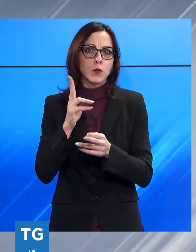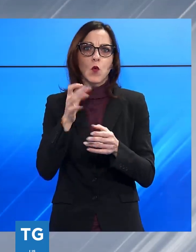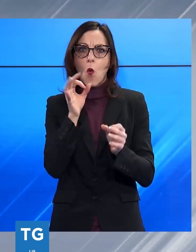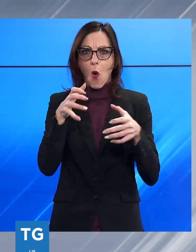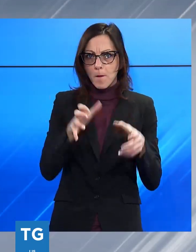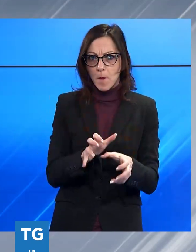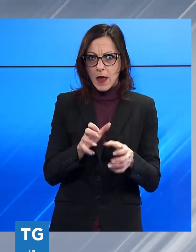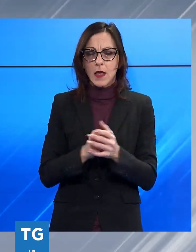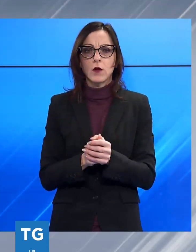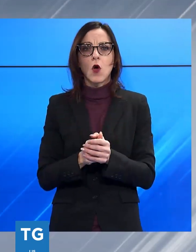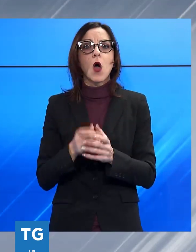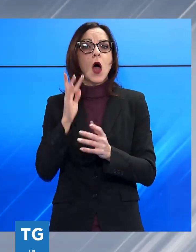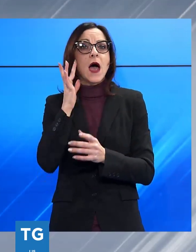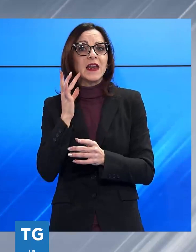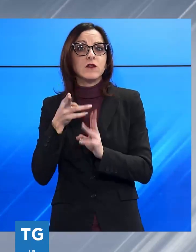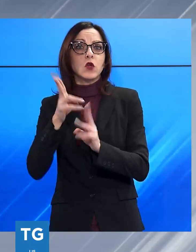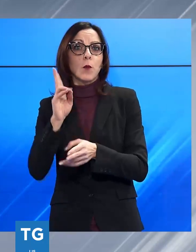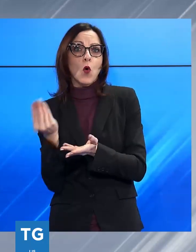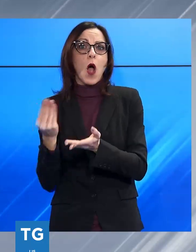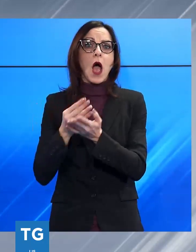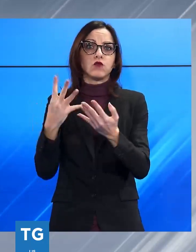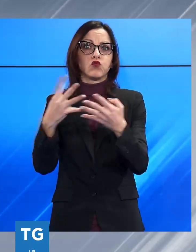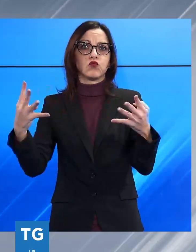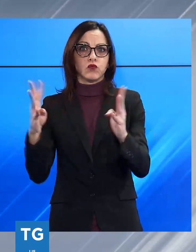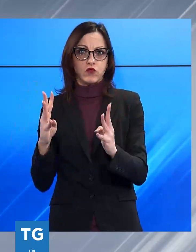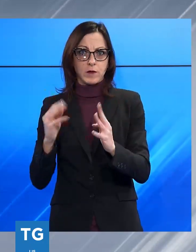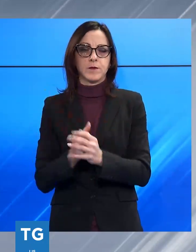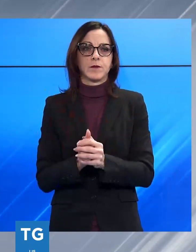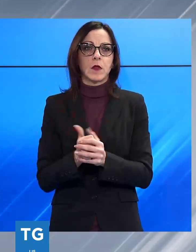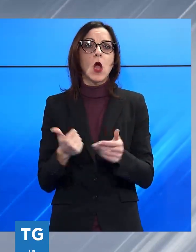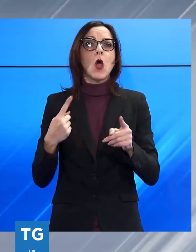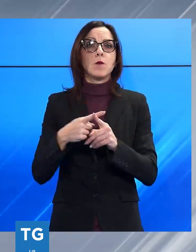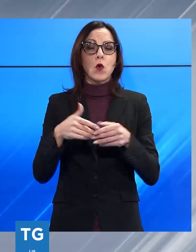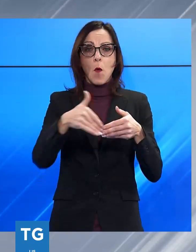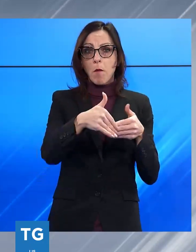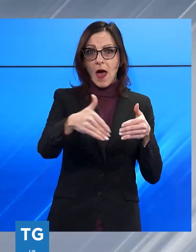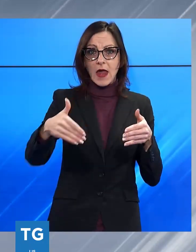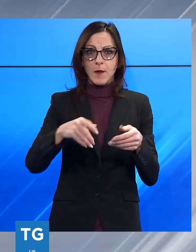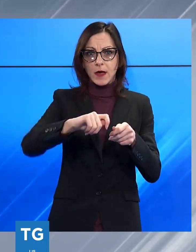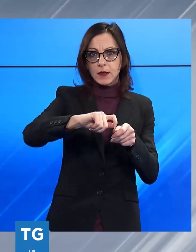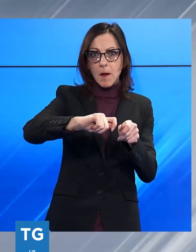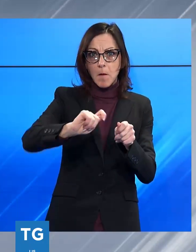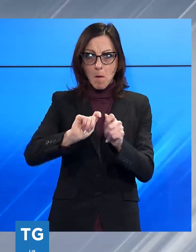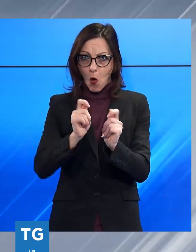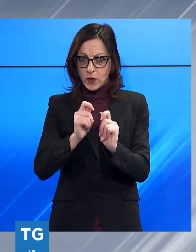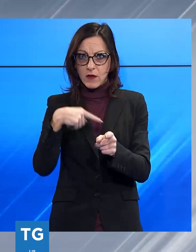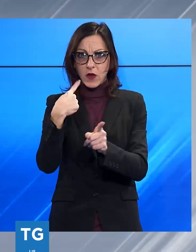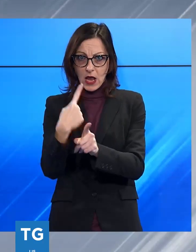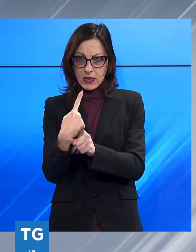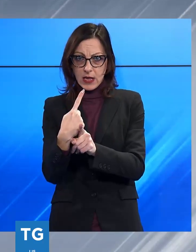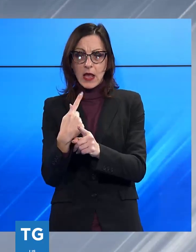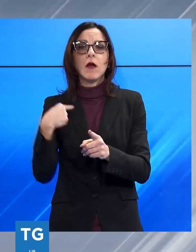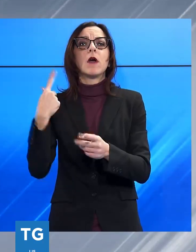dall'installazione delle balaustre è prevista Inoltre la rissagommatura dei parapetti e una nuova specifica cartellonistica